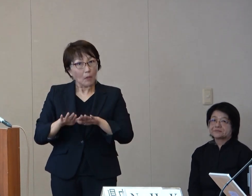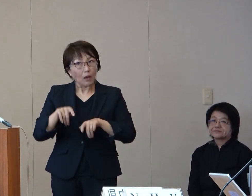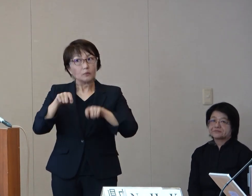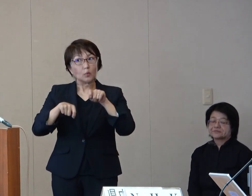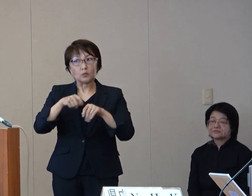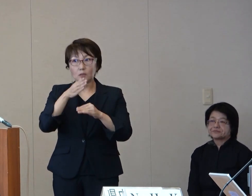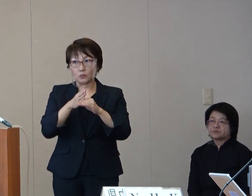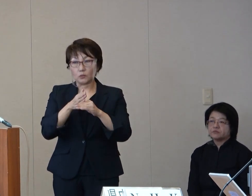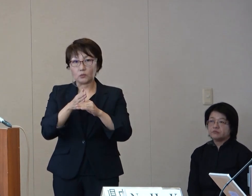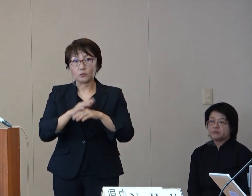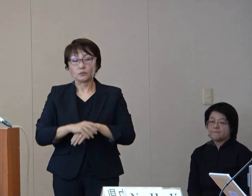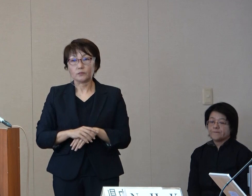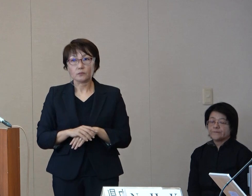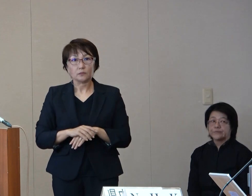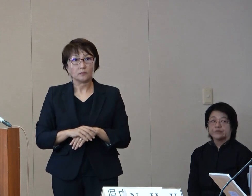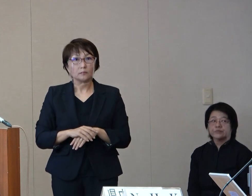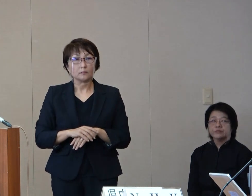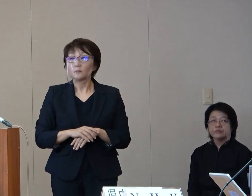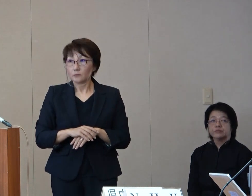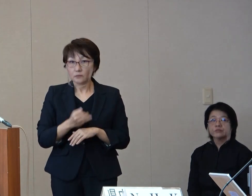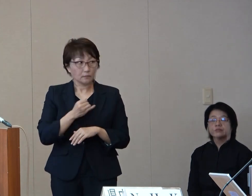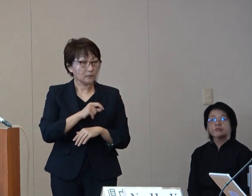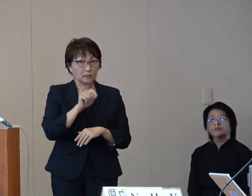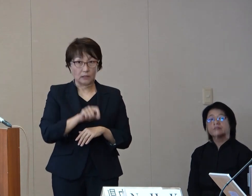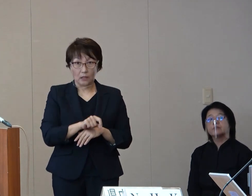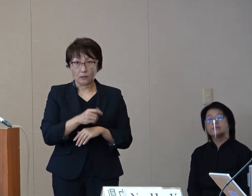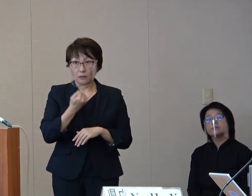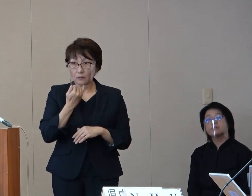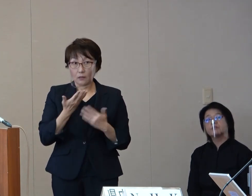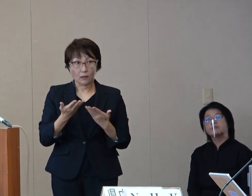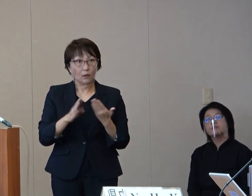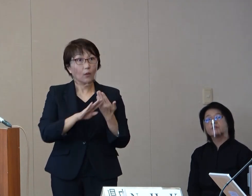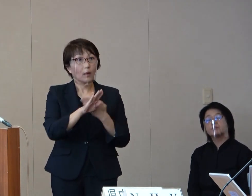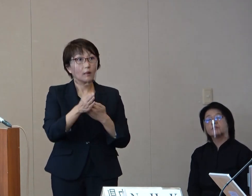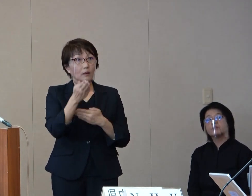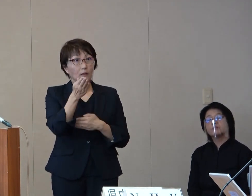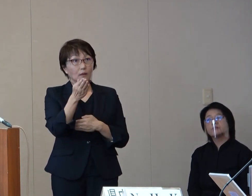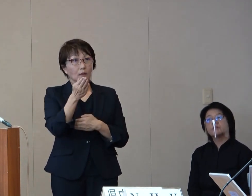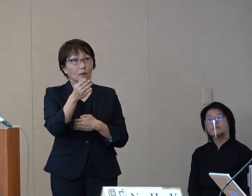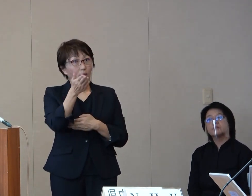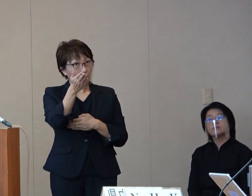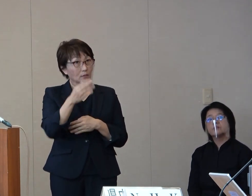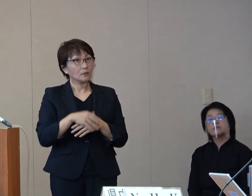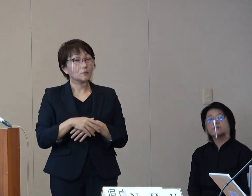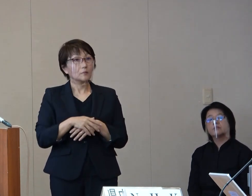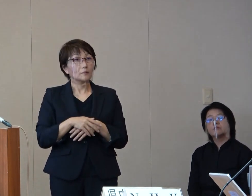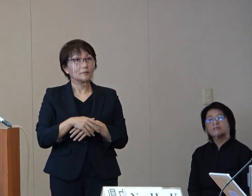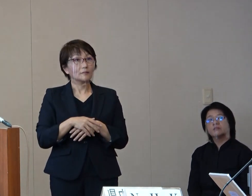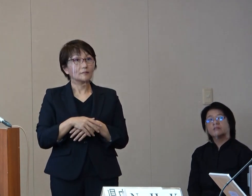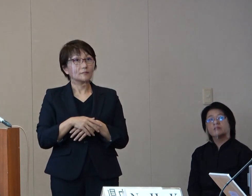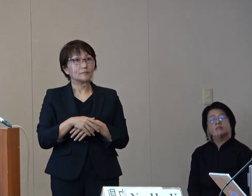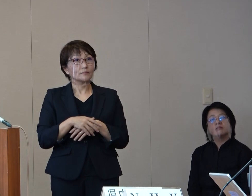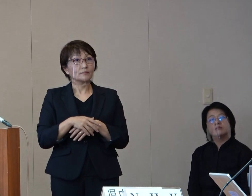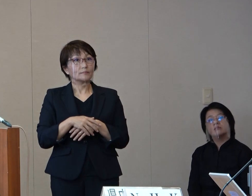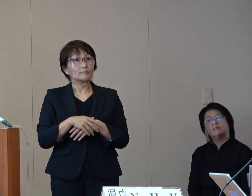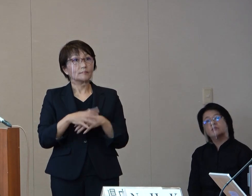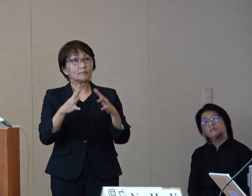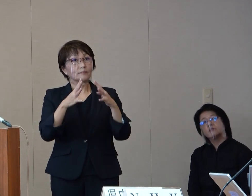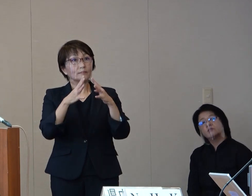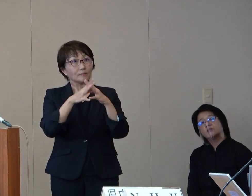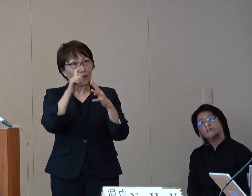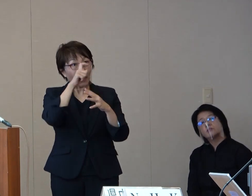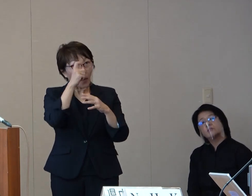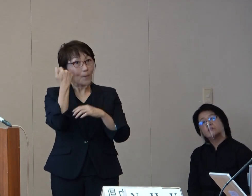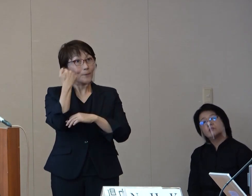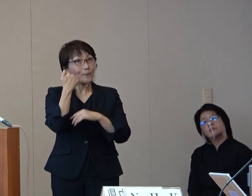準備ますいいでしょうかやっぱりございますか日本語で見てってnew